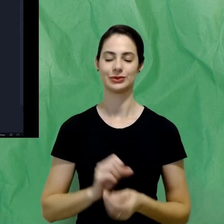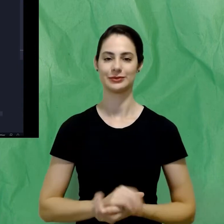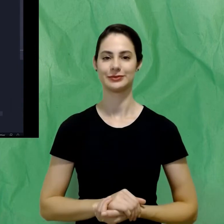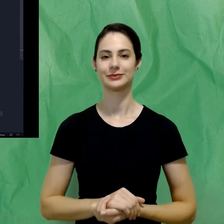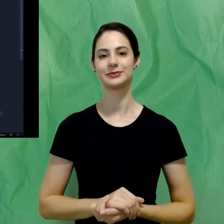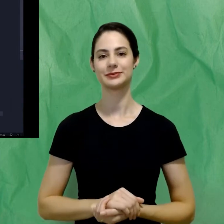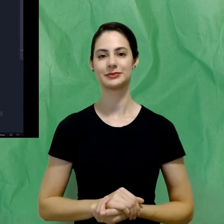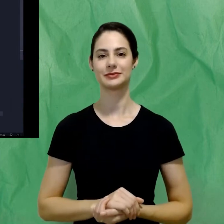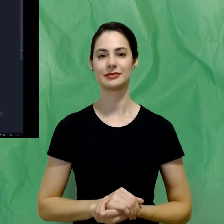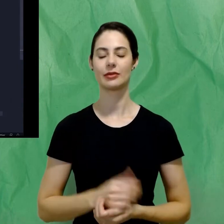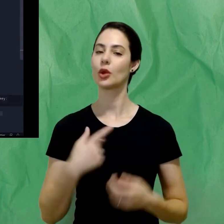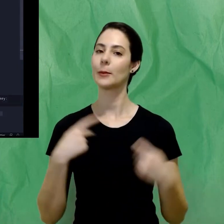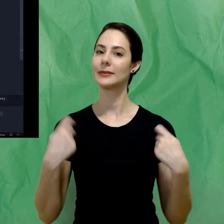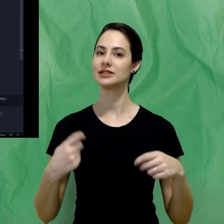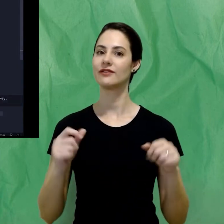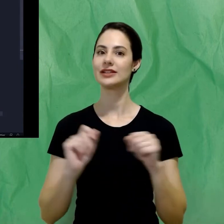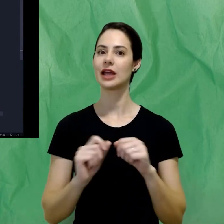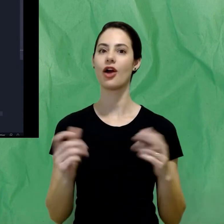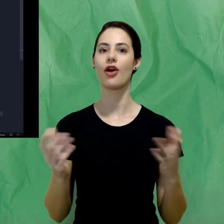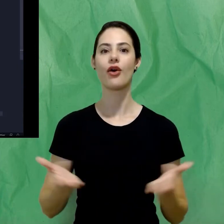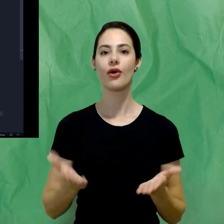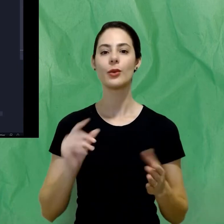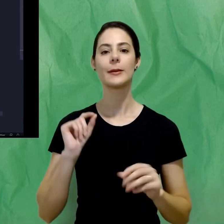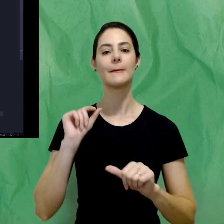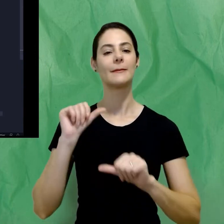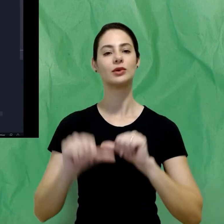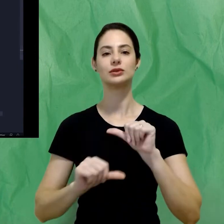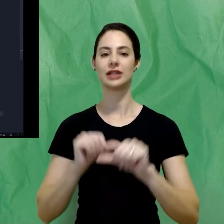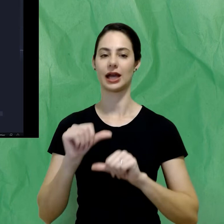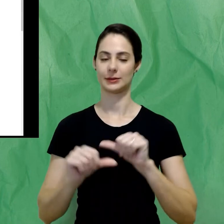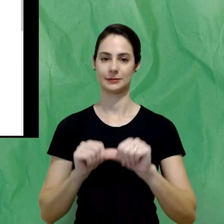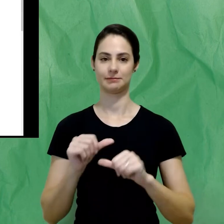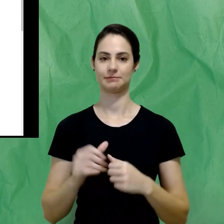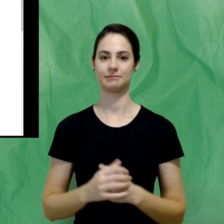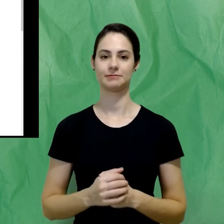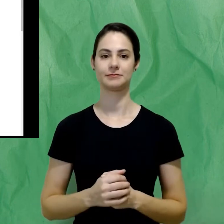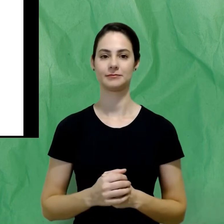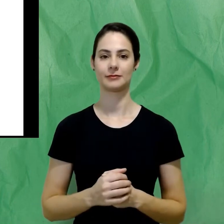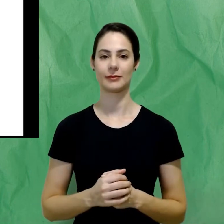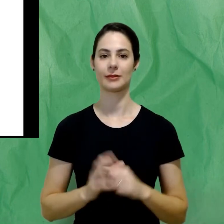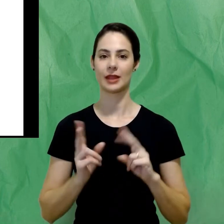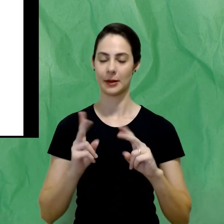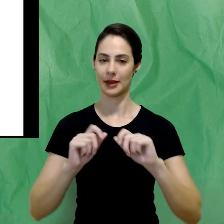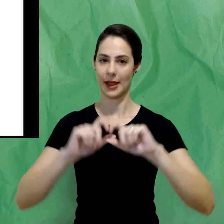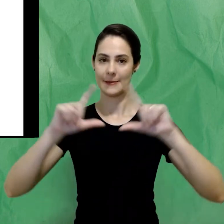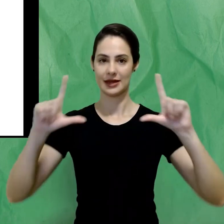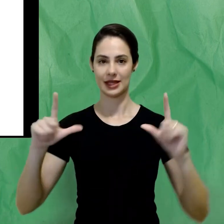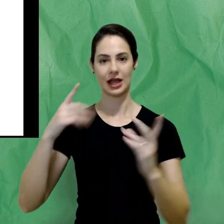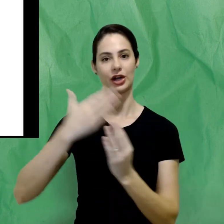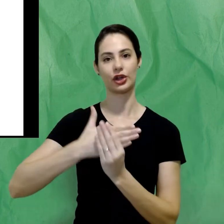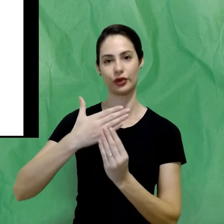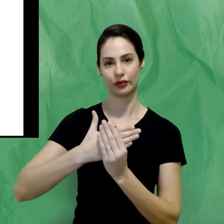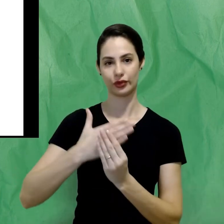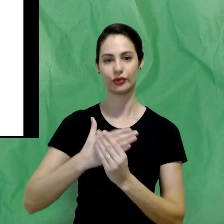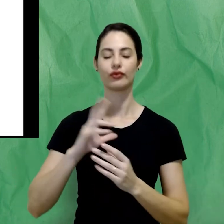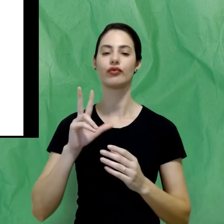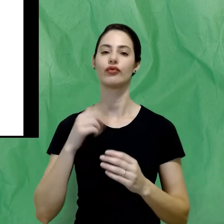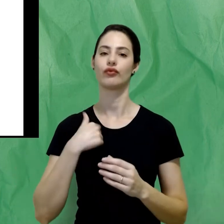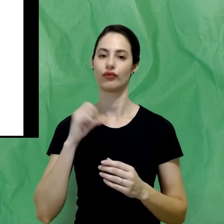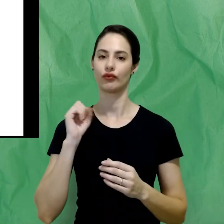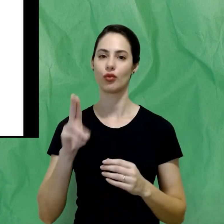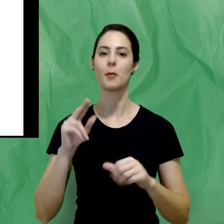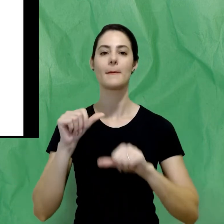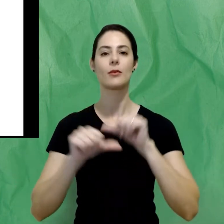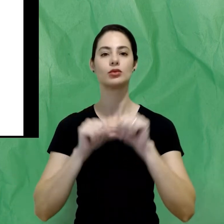aqui. Então, o que eu preciso fazer agora é modificar. O que eu vou fazer? Assim que abrir o arquivo, eu vou modificar